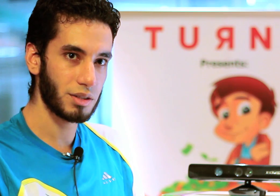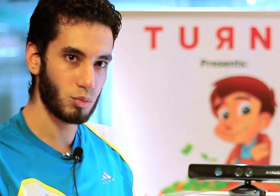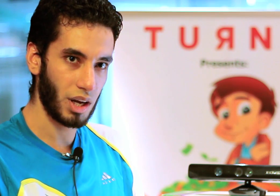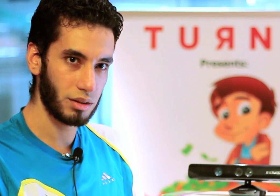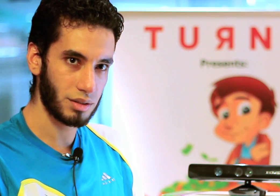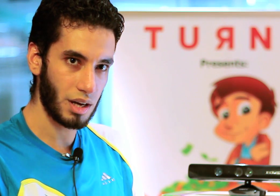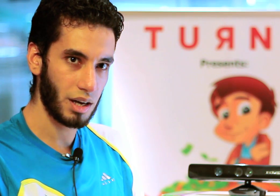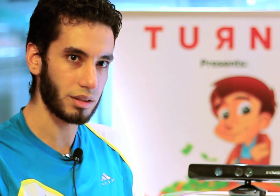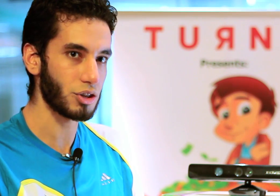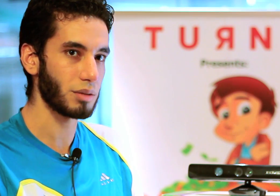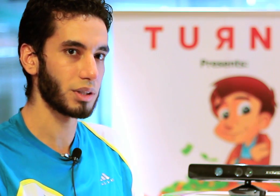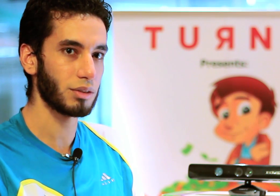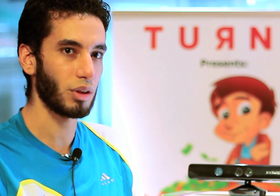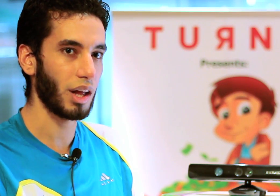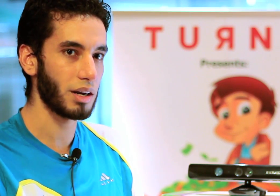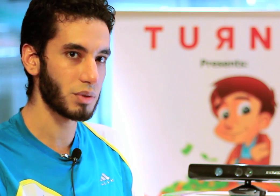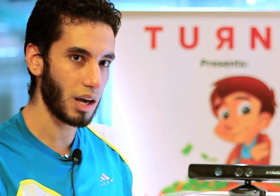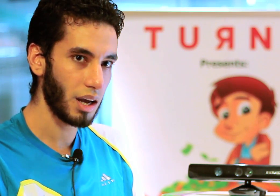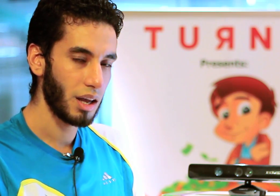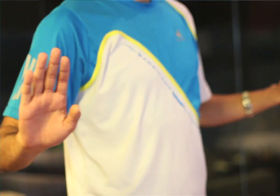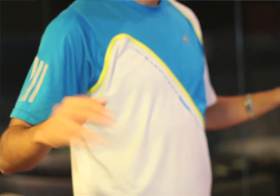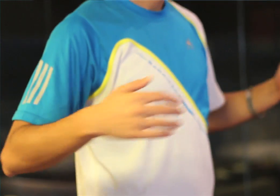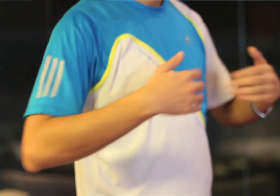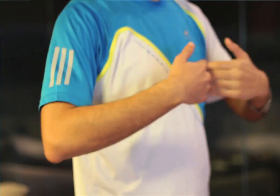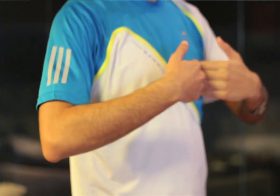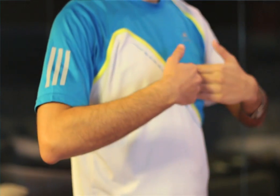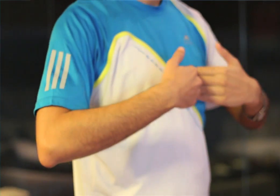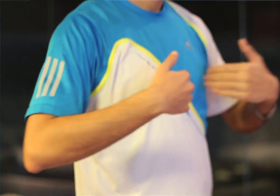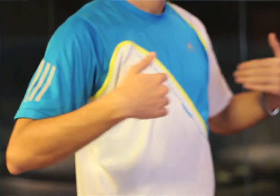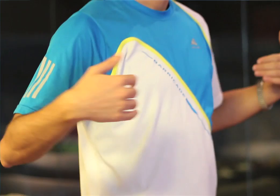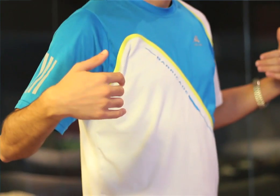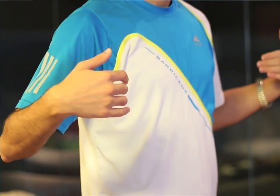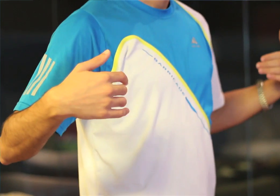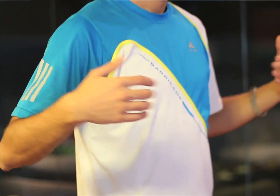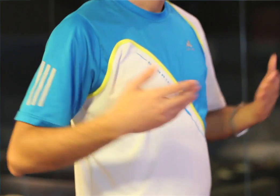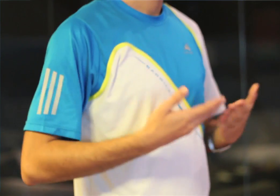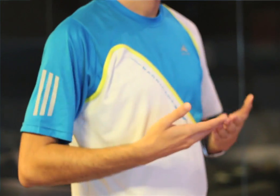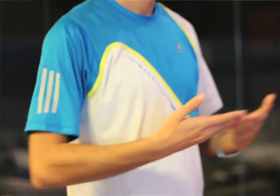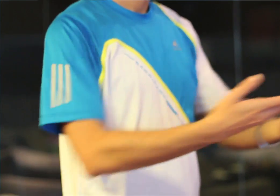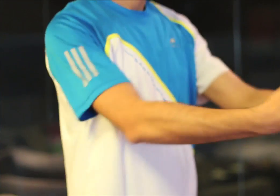جسم متحدد صح من الاشراب بتاعته تتعلم صح فيبدأ النوع يبدأ يتعامل معه اول ما يشوف اللون اللغة